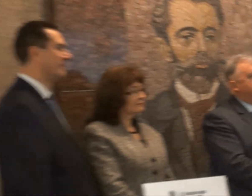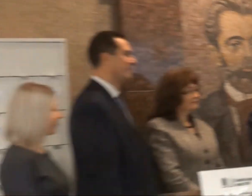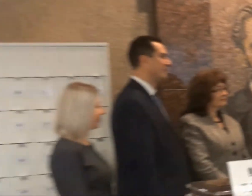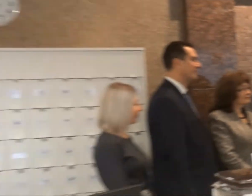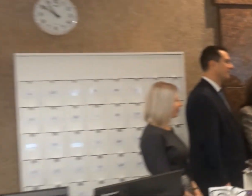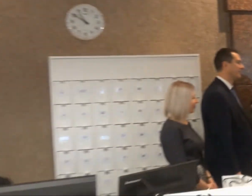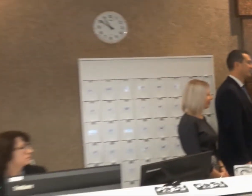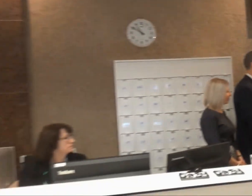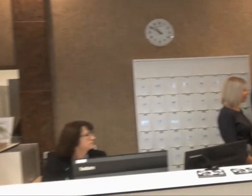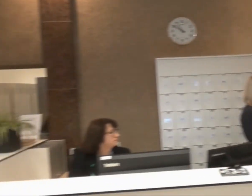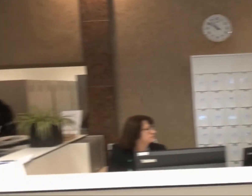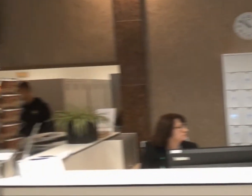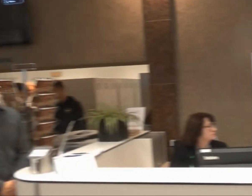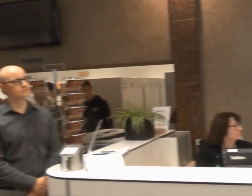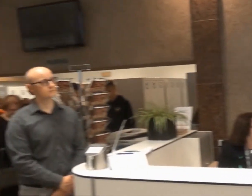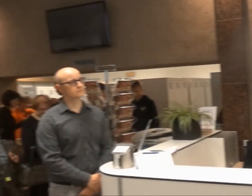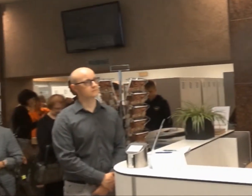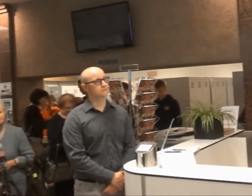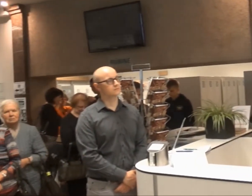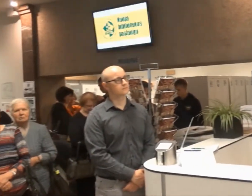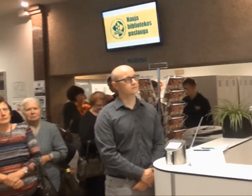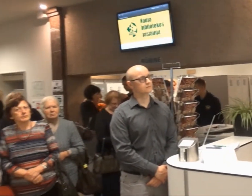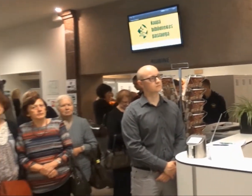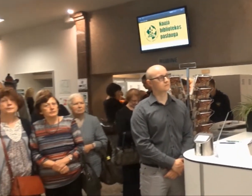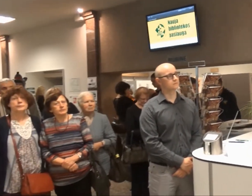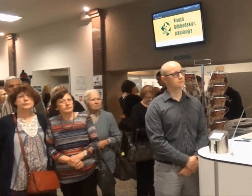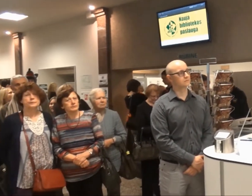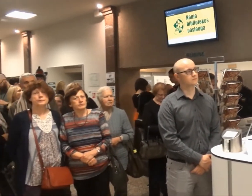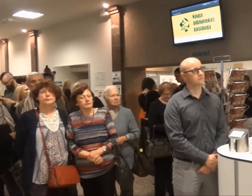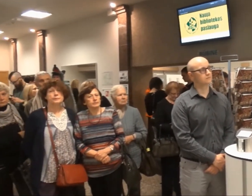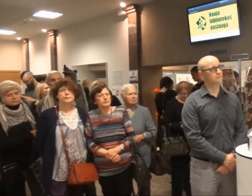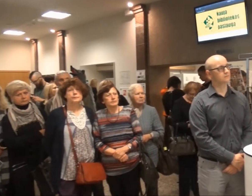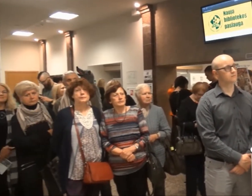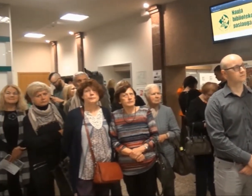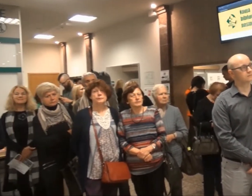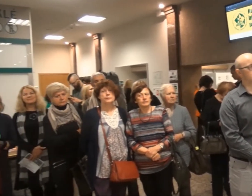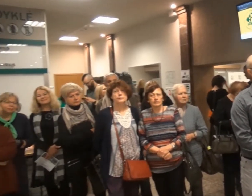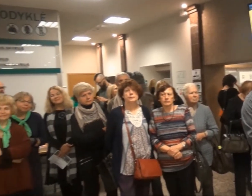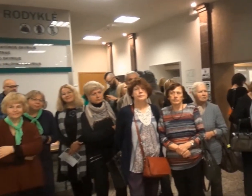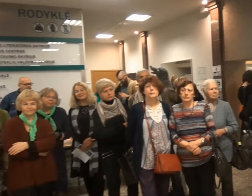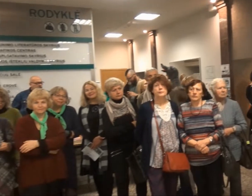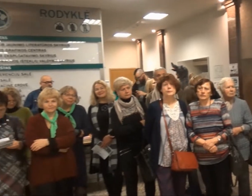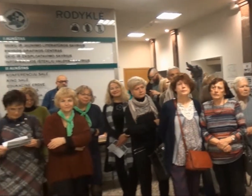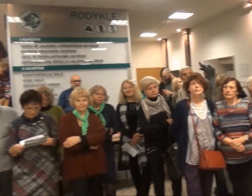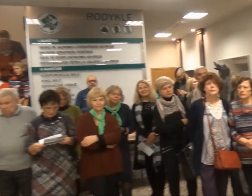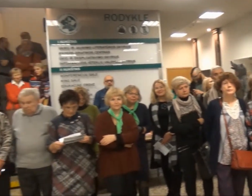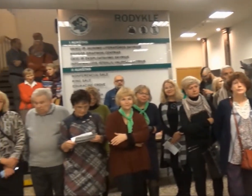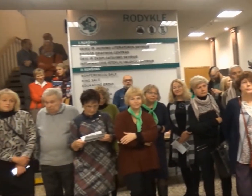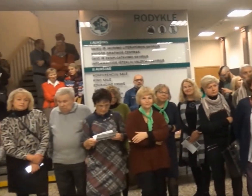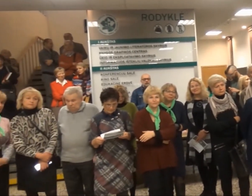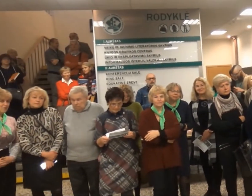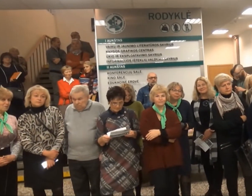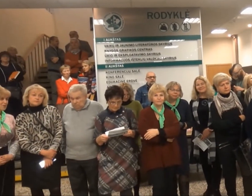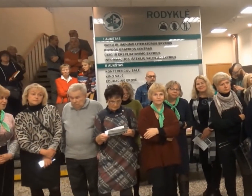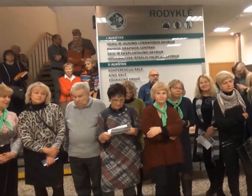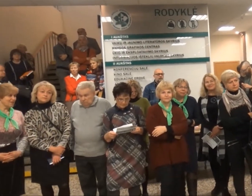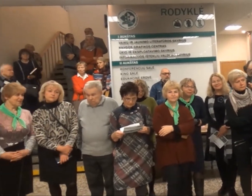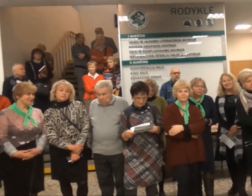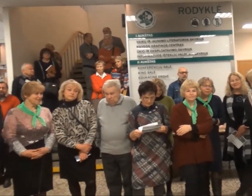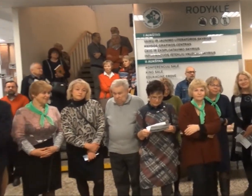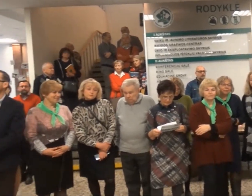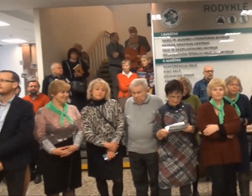buvo, tai panašiai visa tai vyksta ir dabar Lietuvoje, mūsų bibliotekoje ir